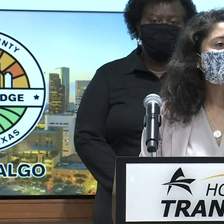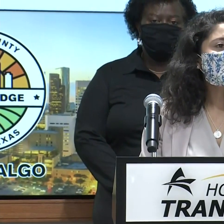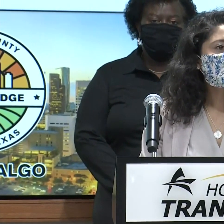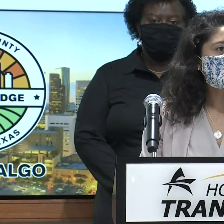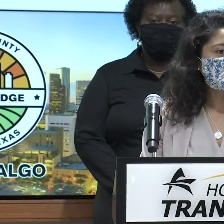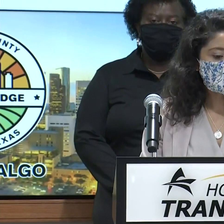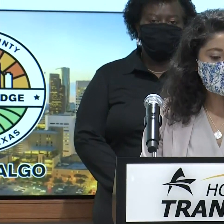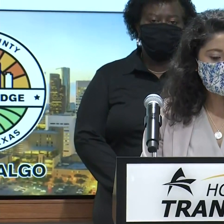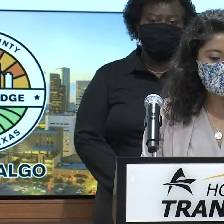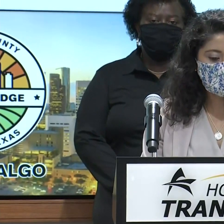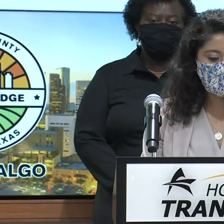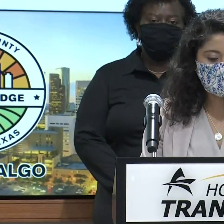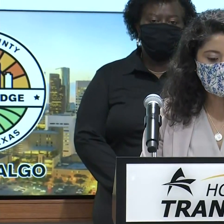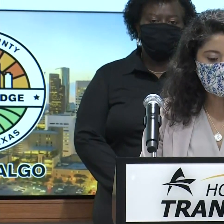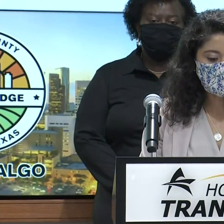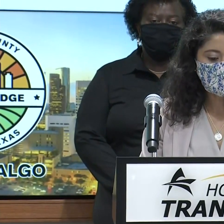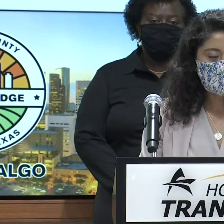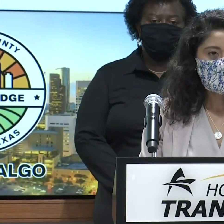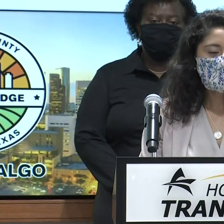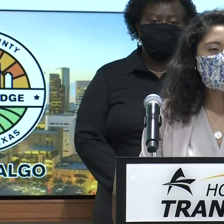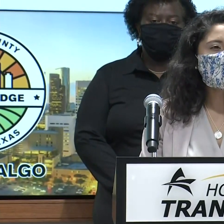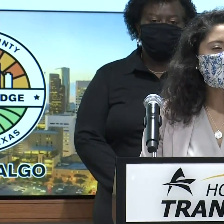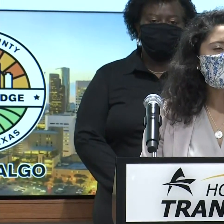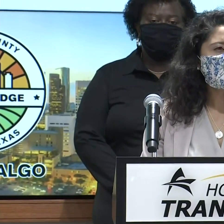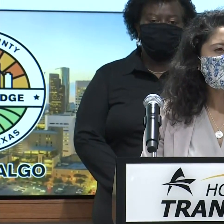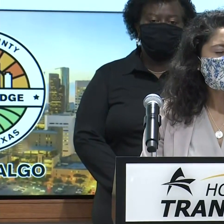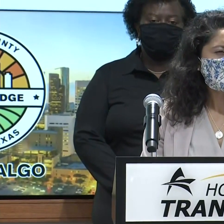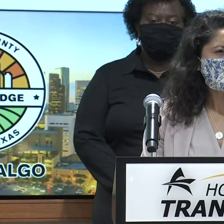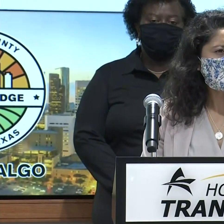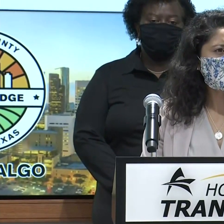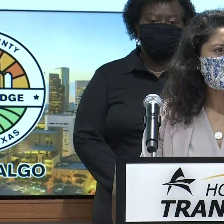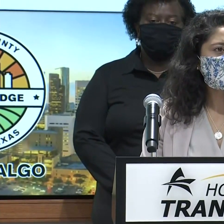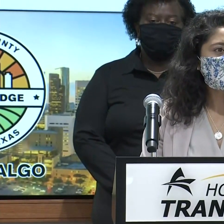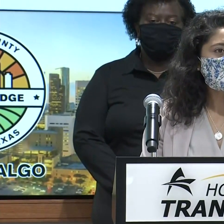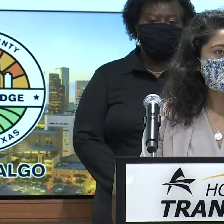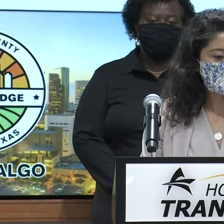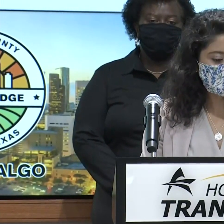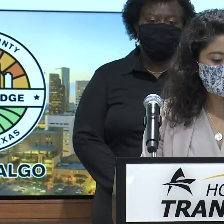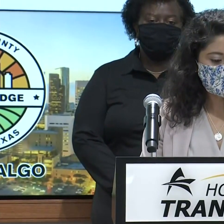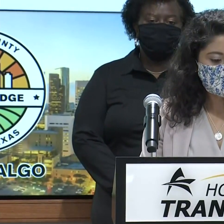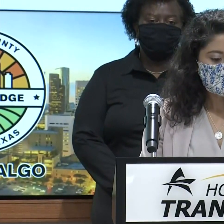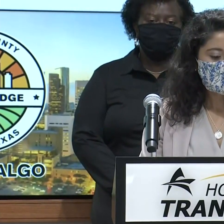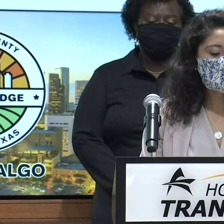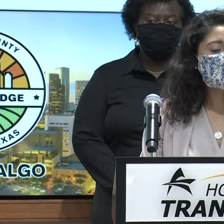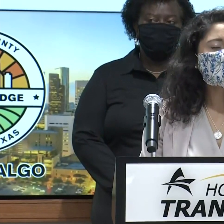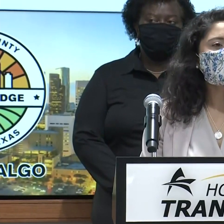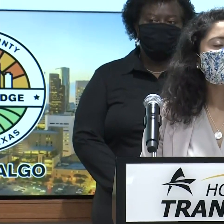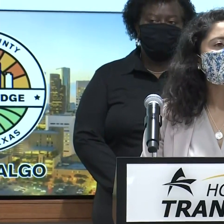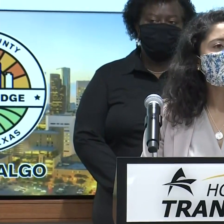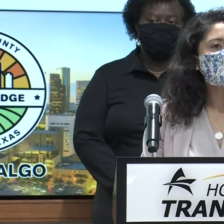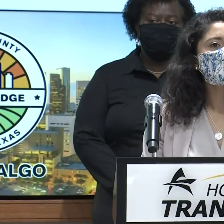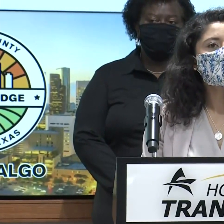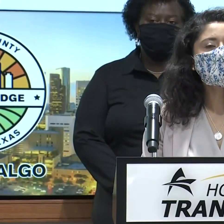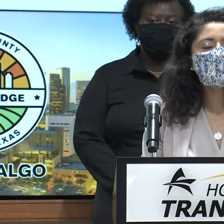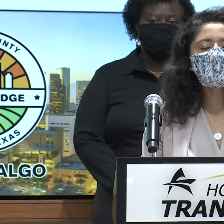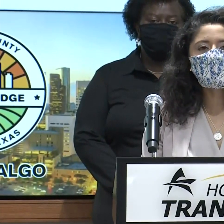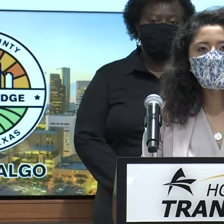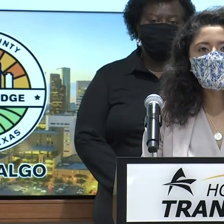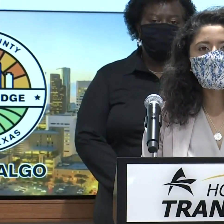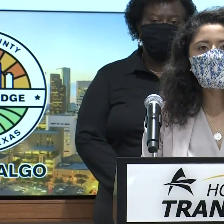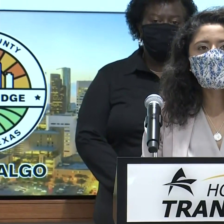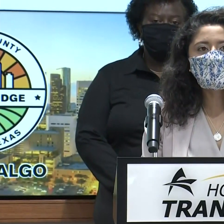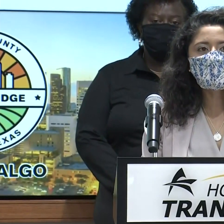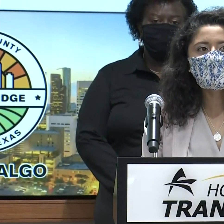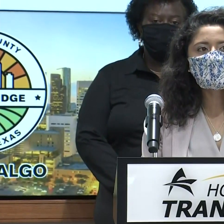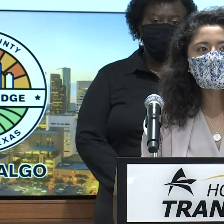las ventanas habían explotado. Y para mí fue trágico darme cuenta que esas familias no